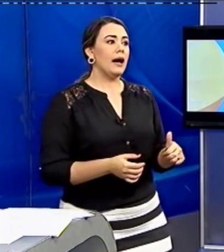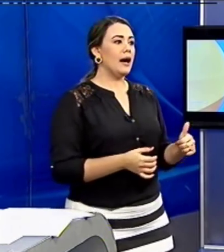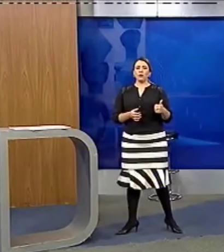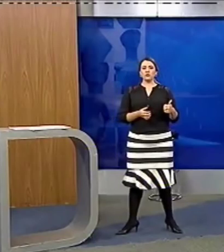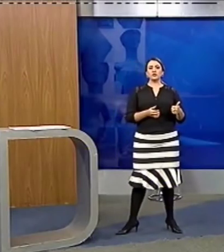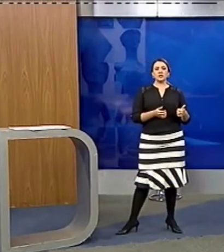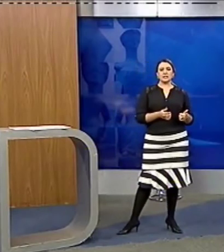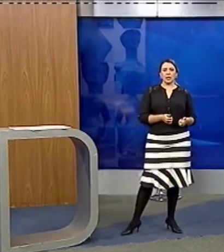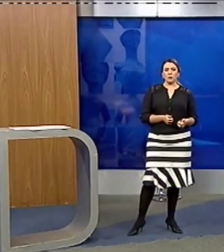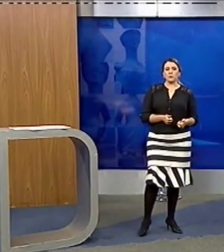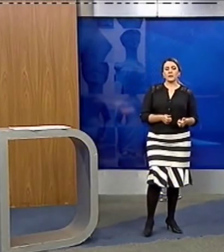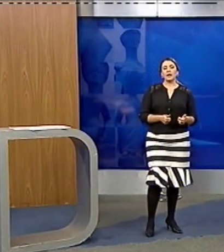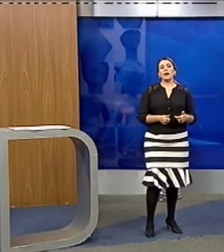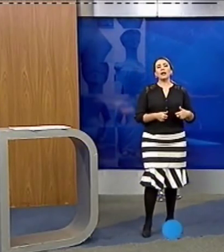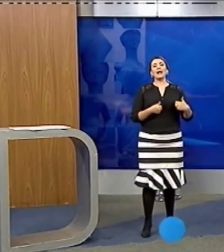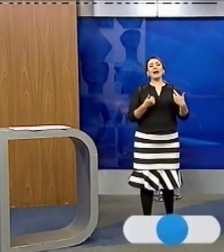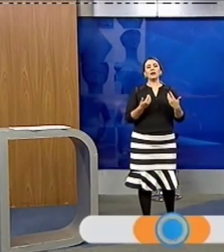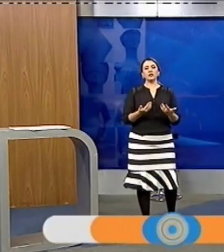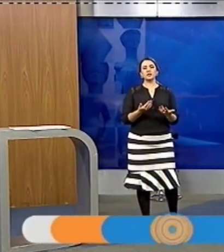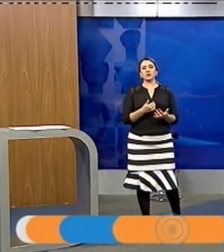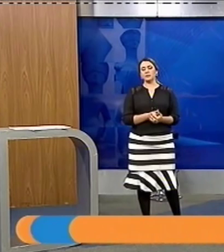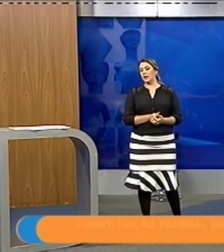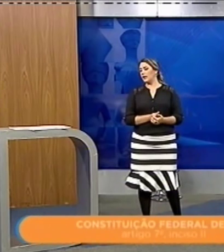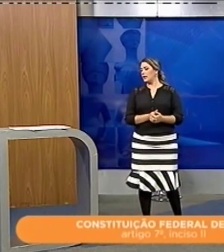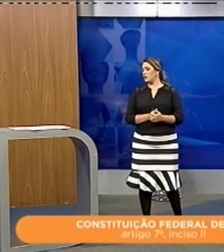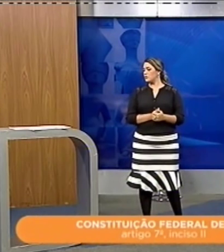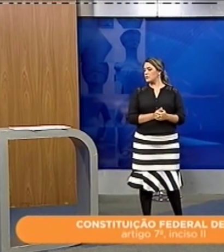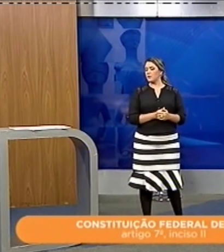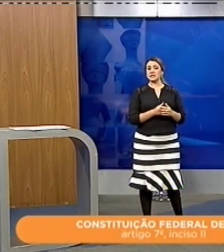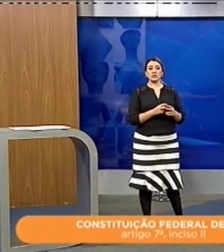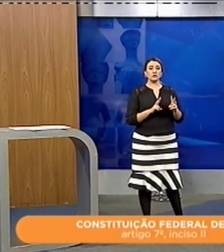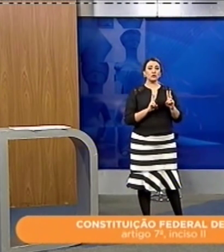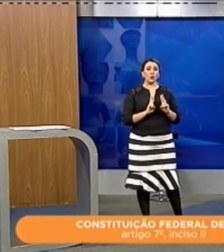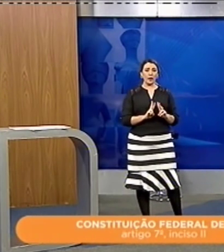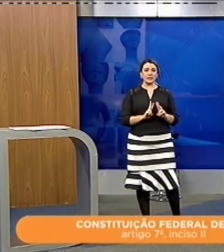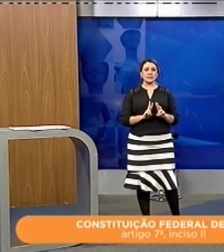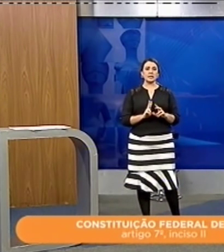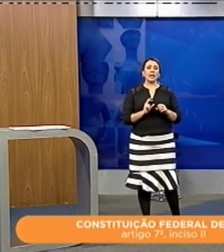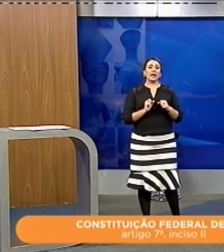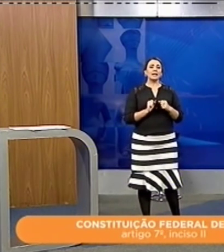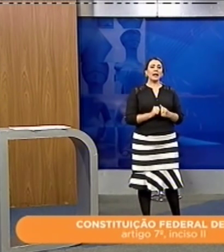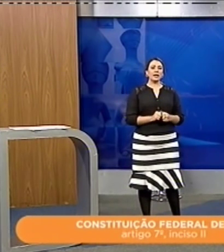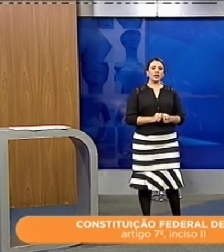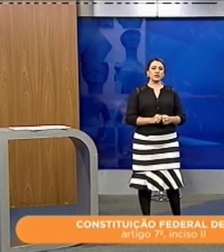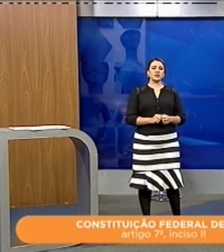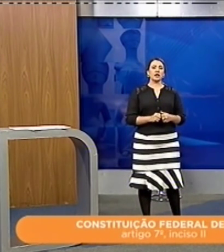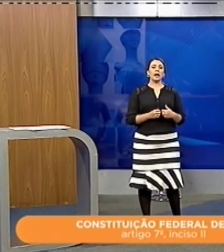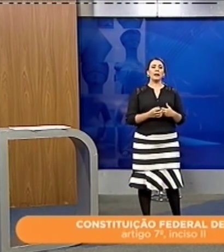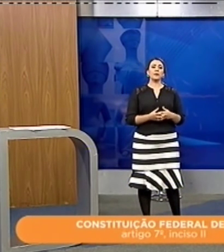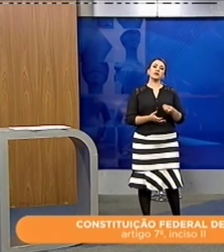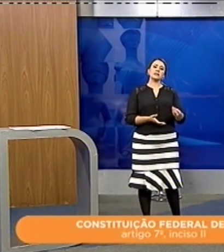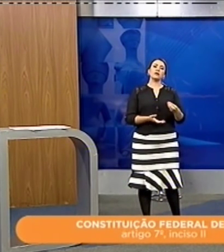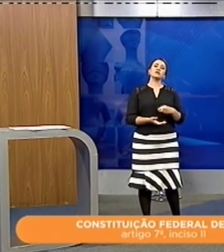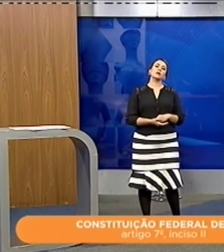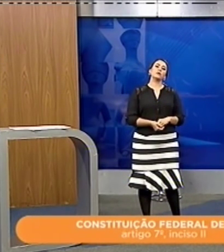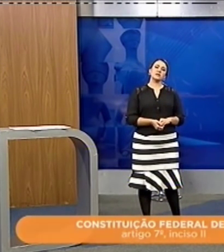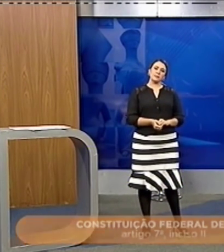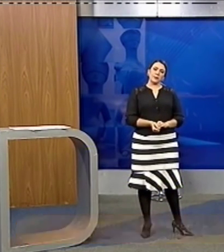A Constituição garante também, ali no seu inciso 2, garante a proteção ao